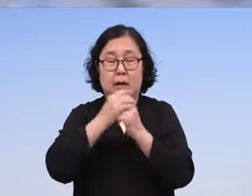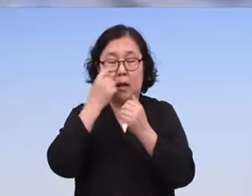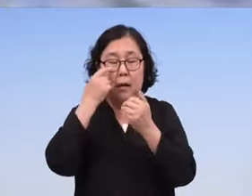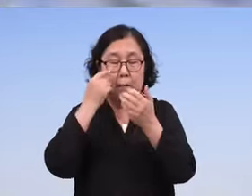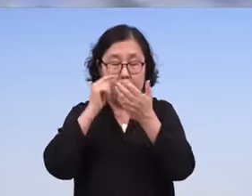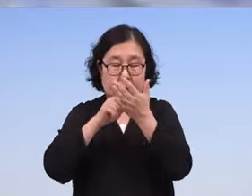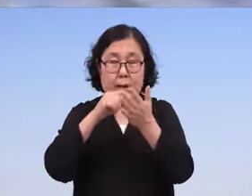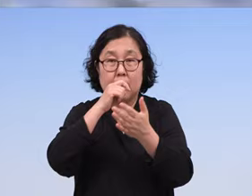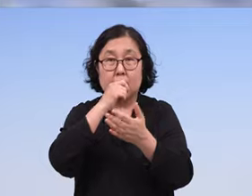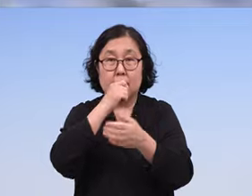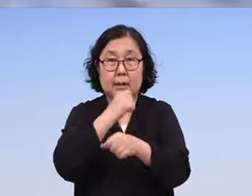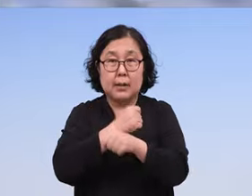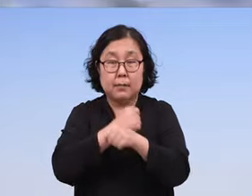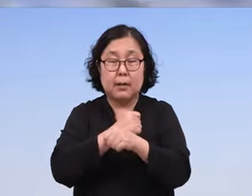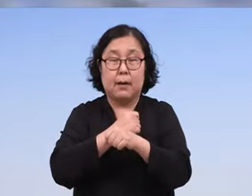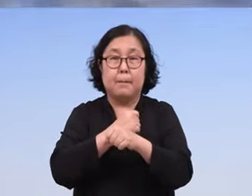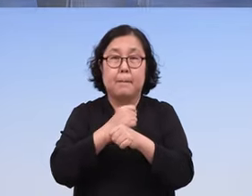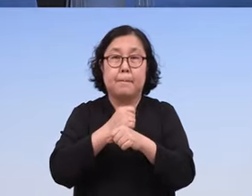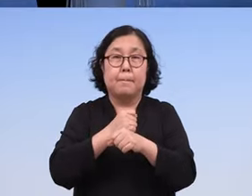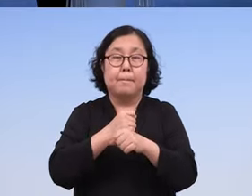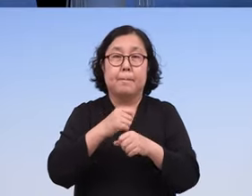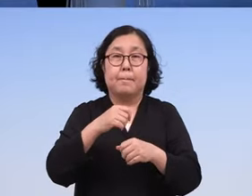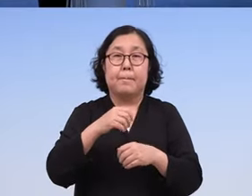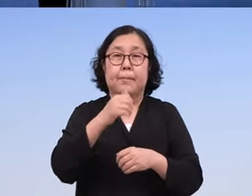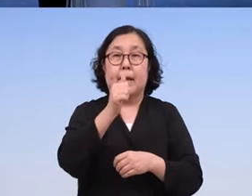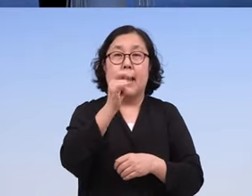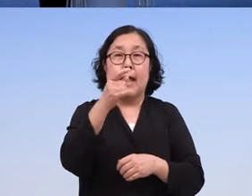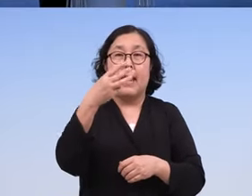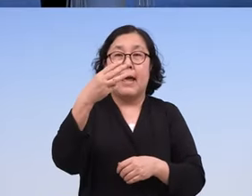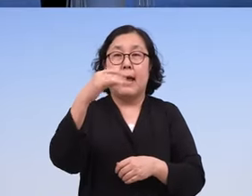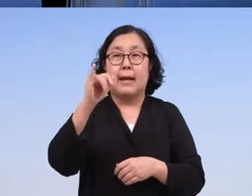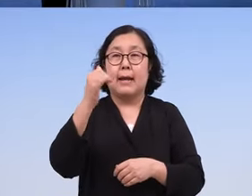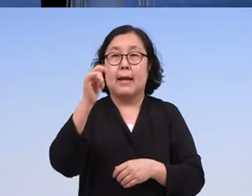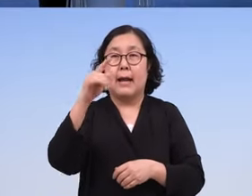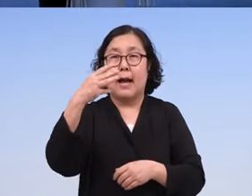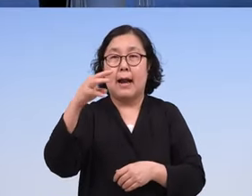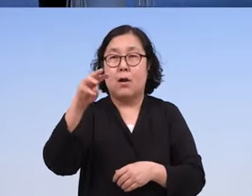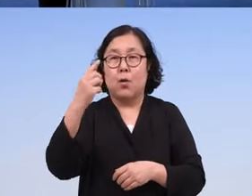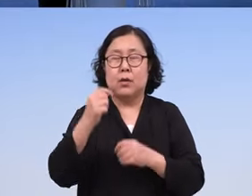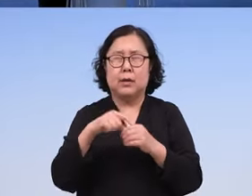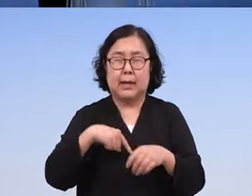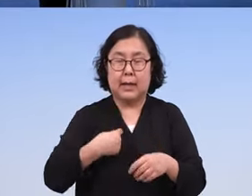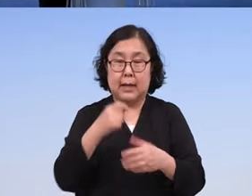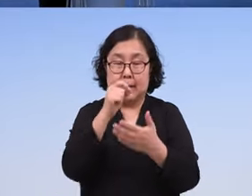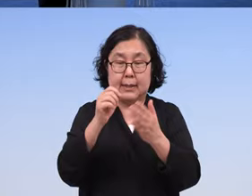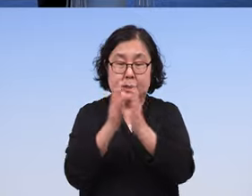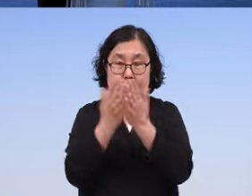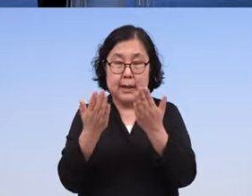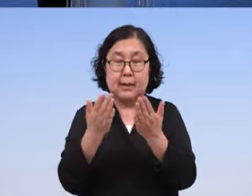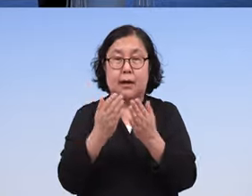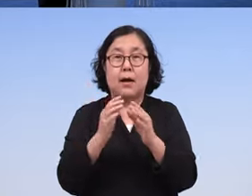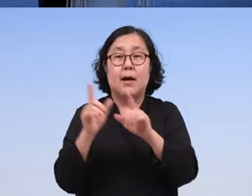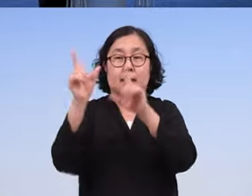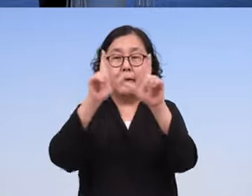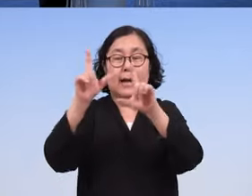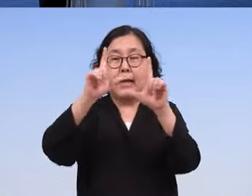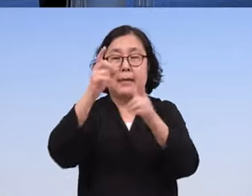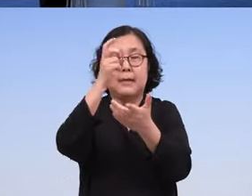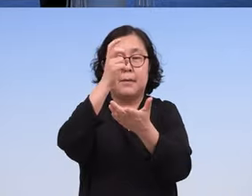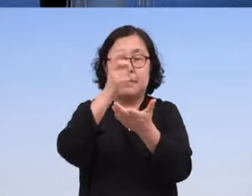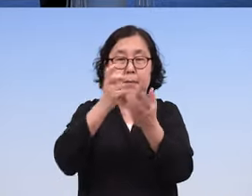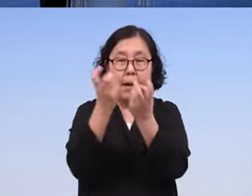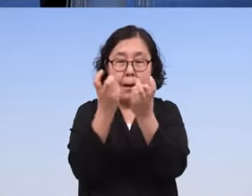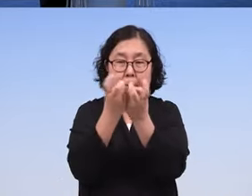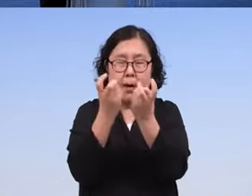딱 문장 하나예요. 내용을 들어보세요. 심리학자 해리 할로는 그의 저서에서 사는